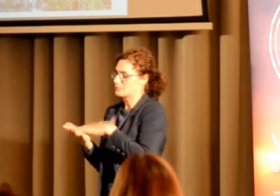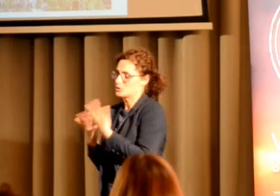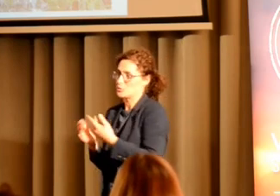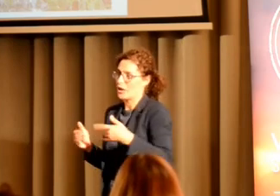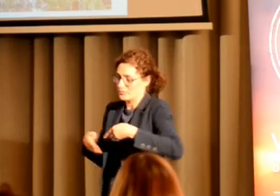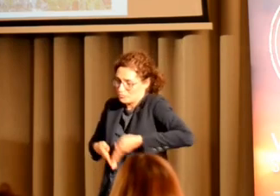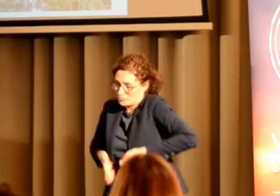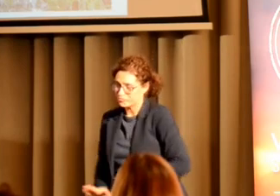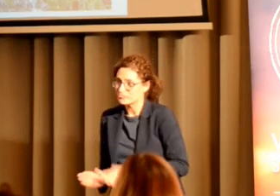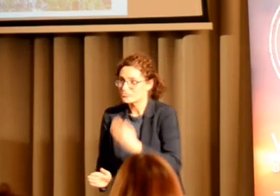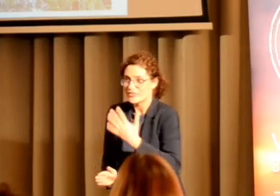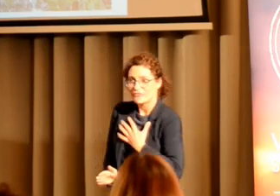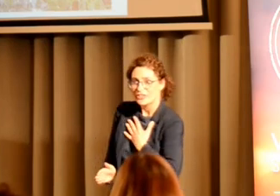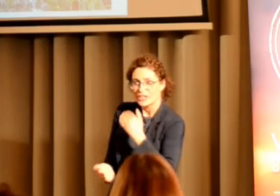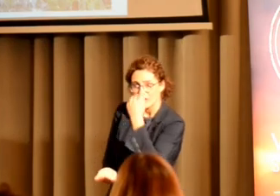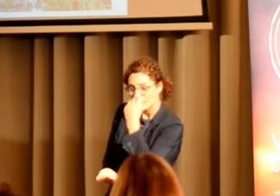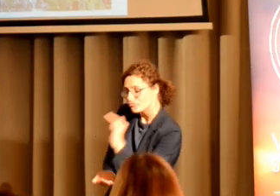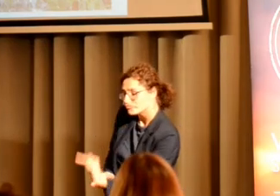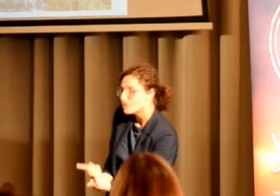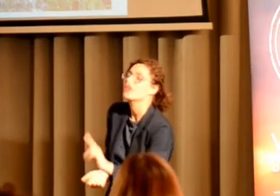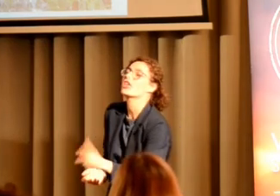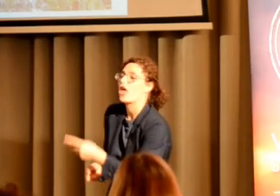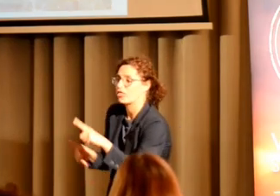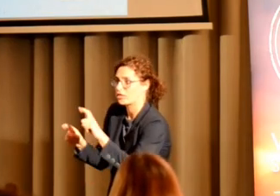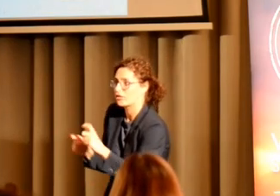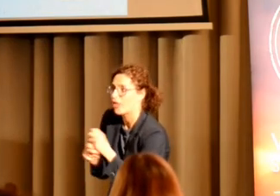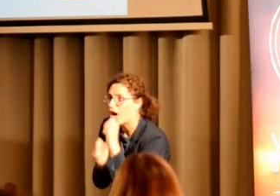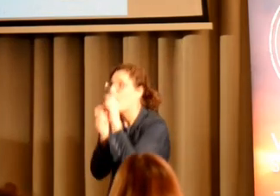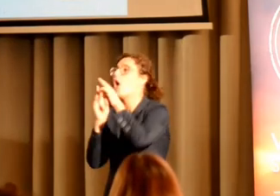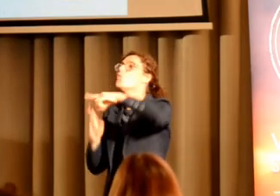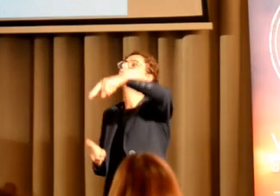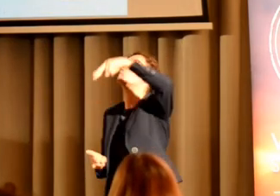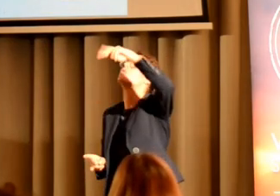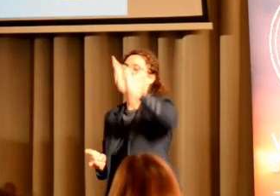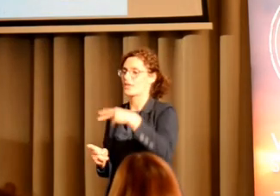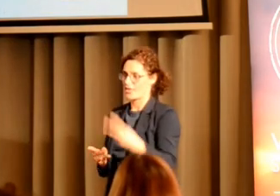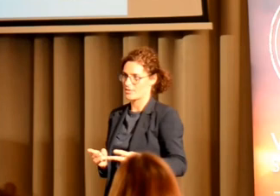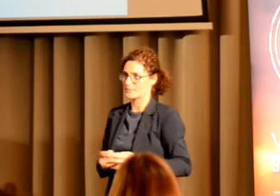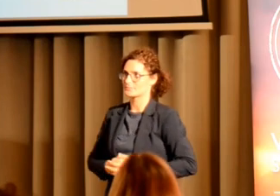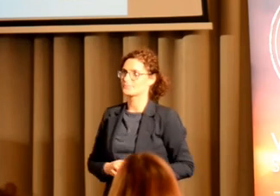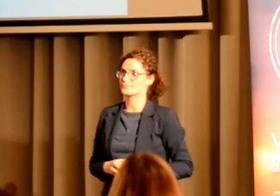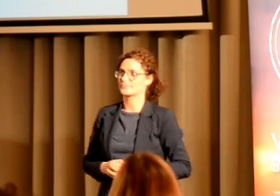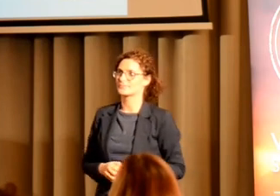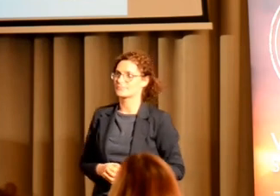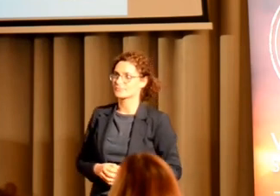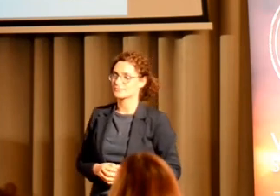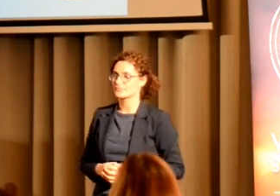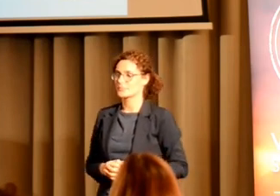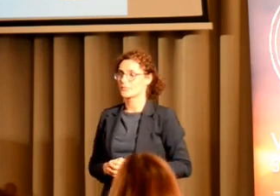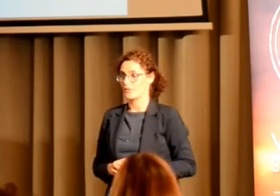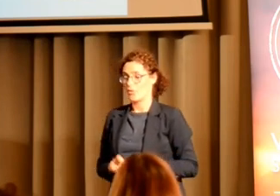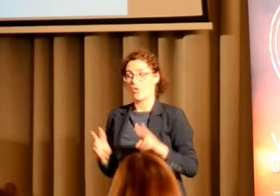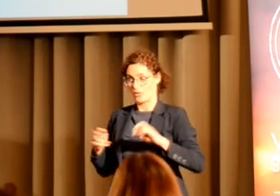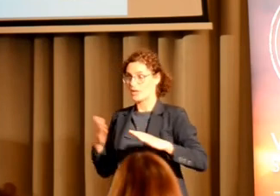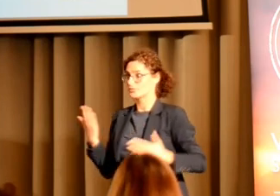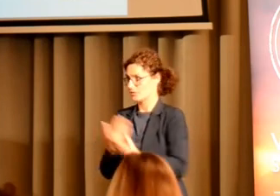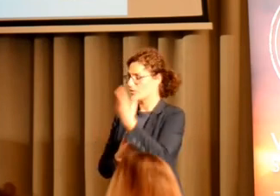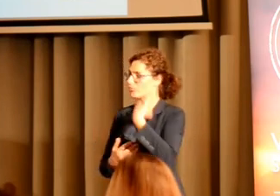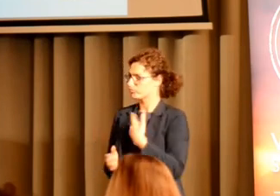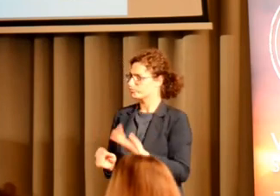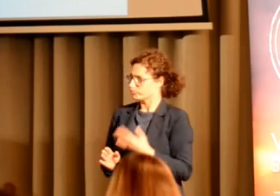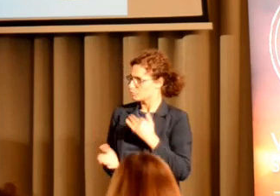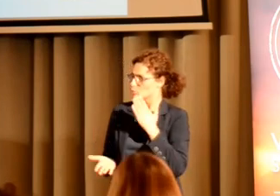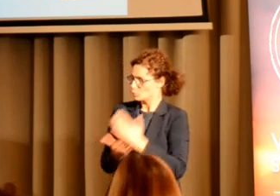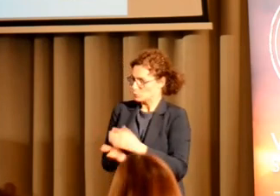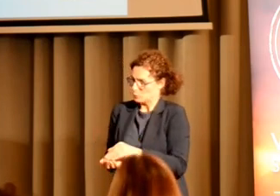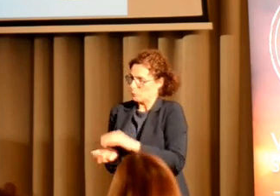się urodzi, to kiedy on tak naprawdę zaczyna wyć? No i okazało się, że wyje dość wcześnie. Ale w takim